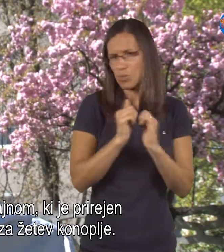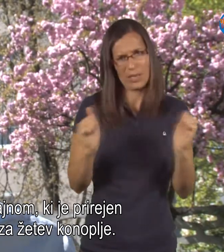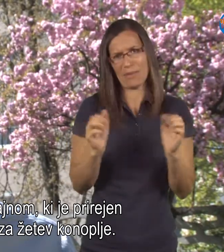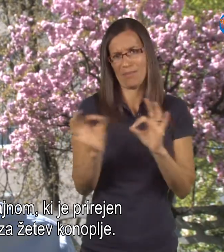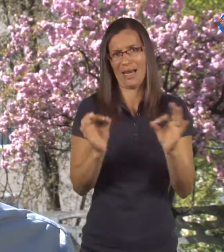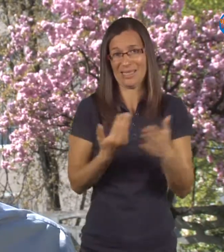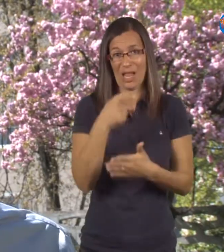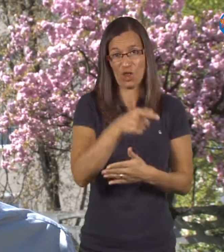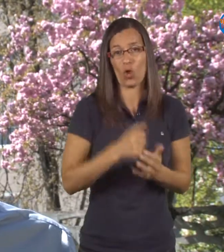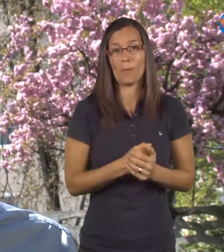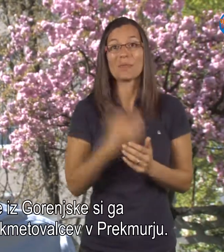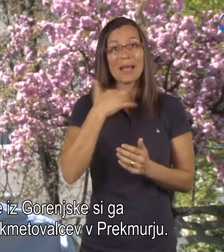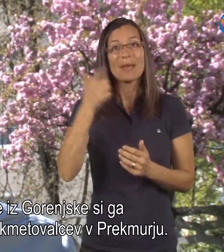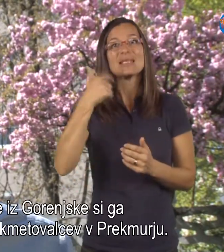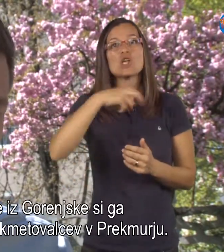to.